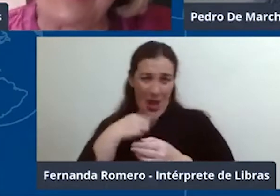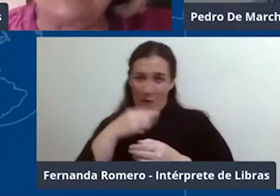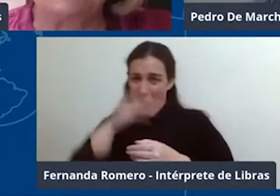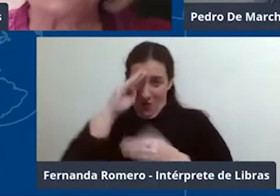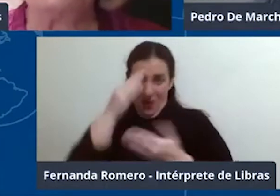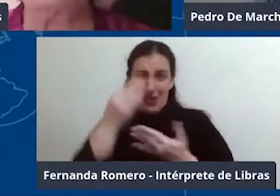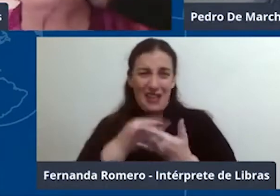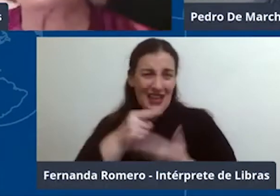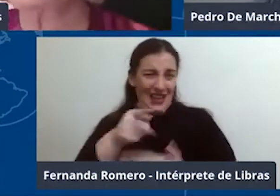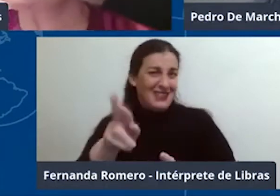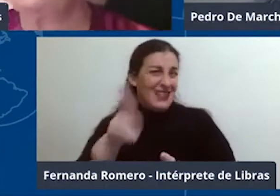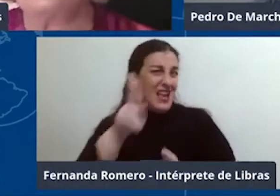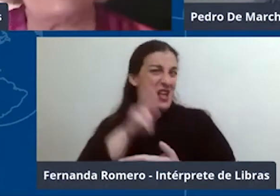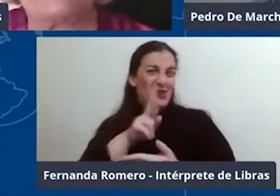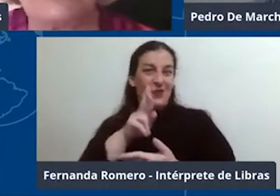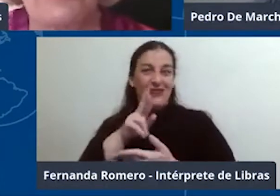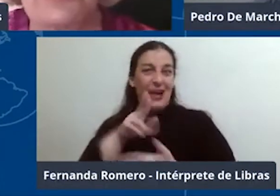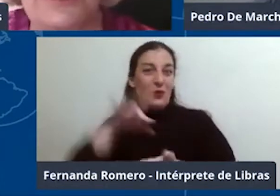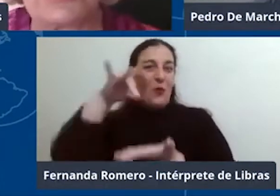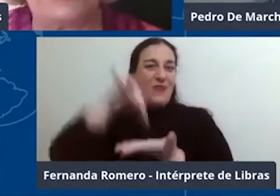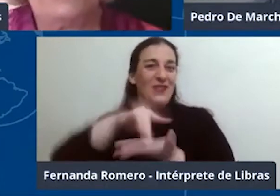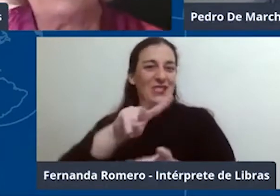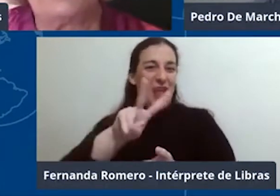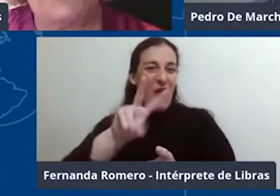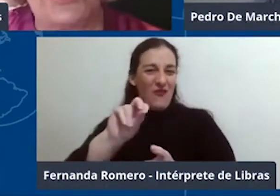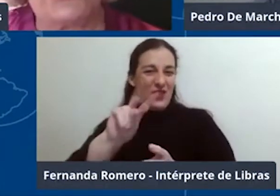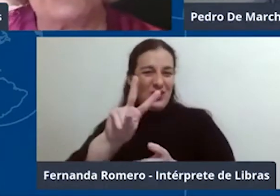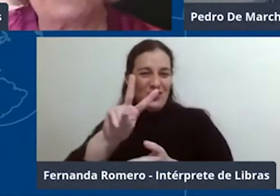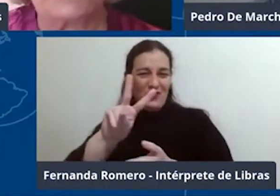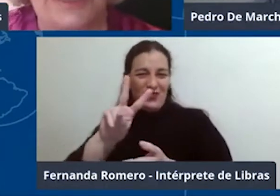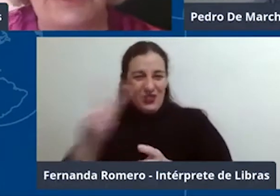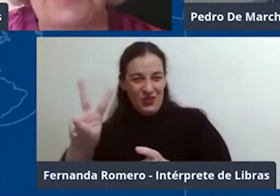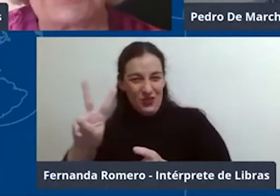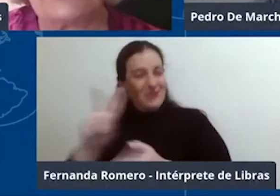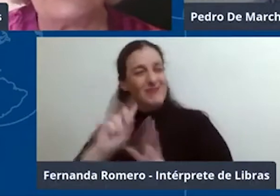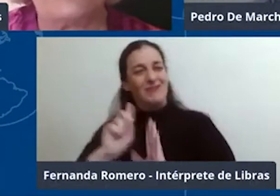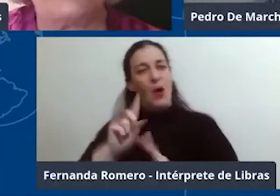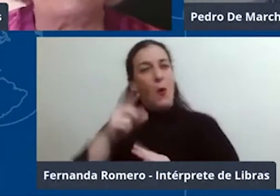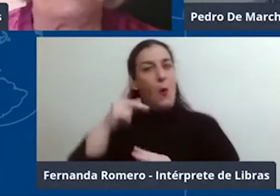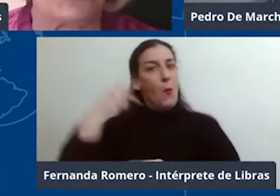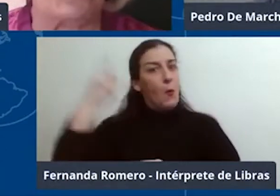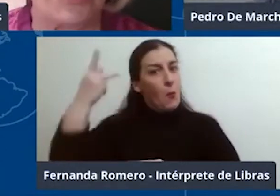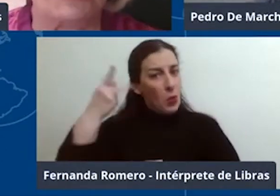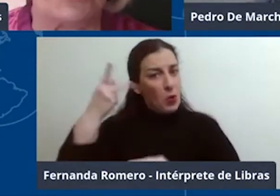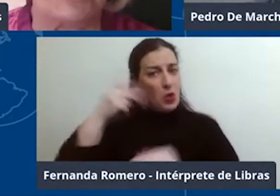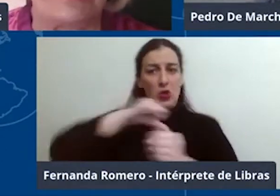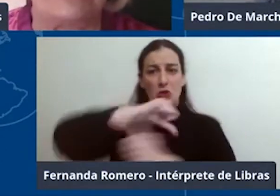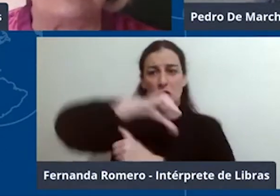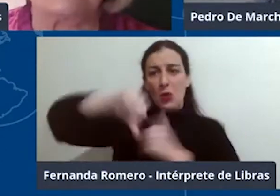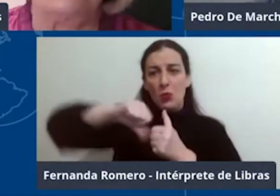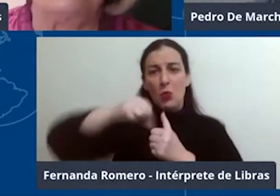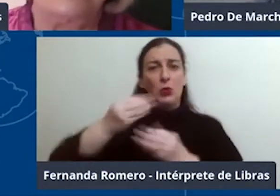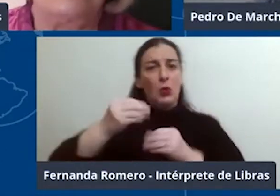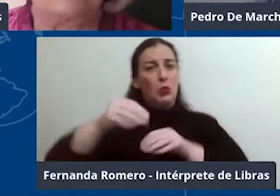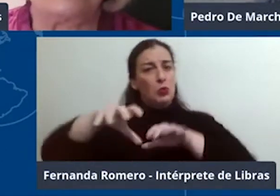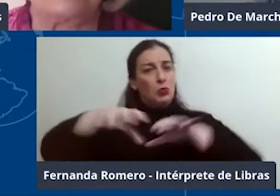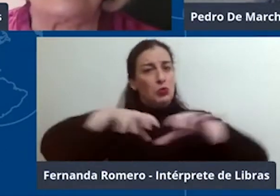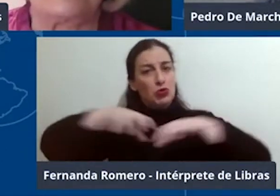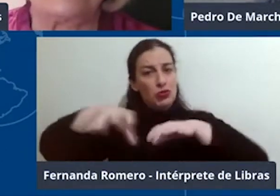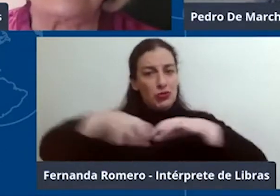resultado vai valer em 2022. Não é assim. A política é muito dinâmica e tudo pode mudar, né?